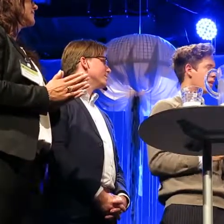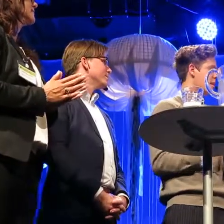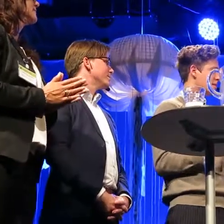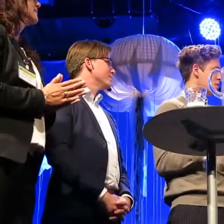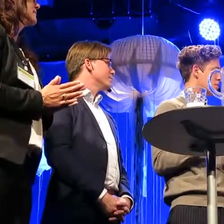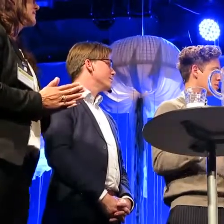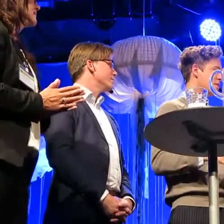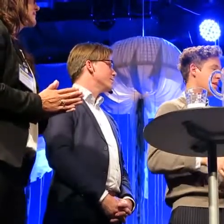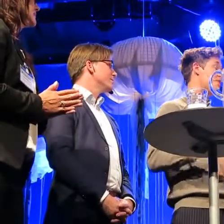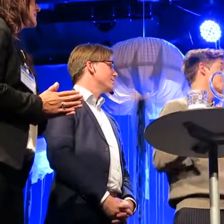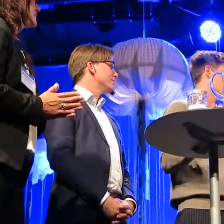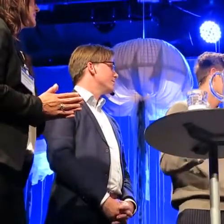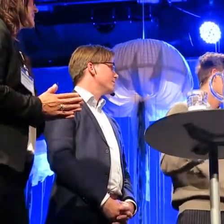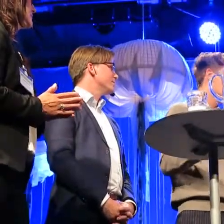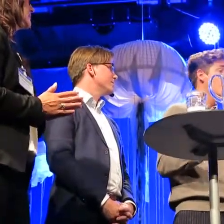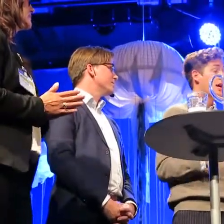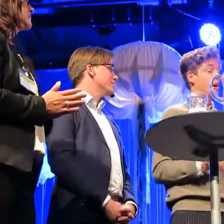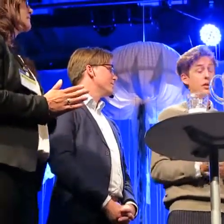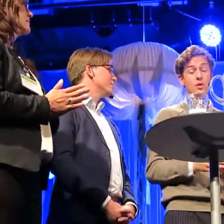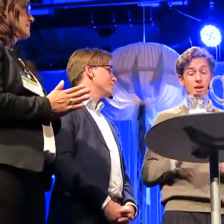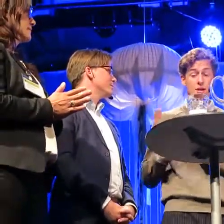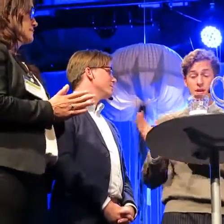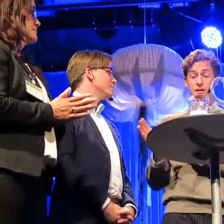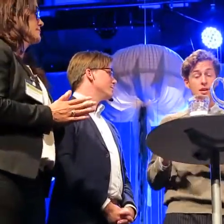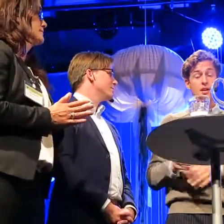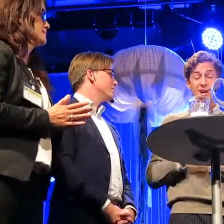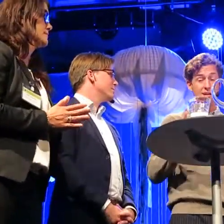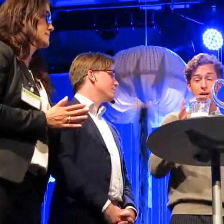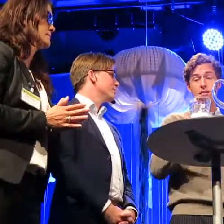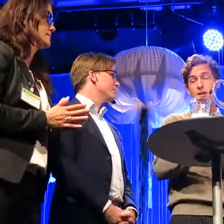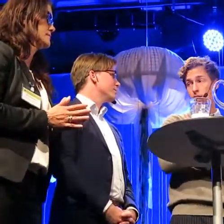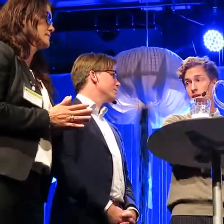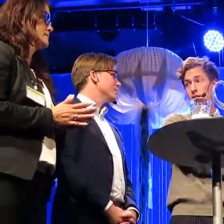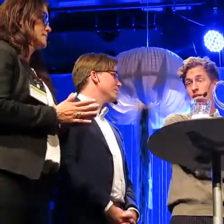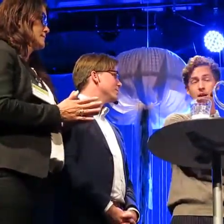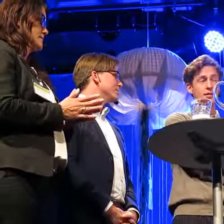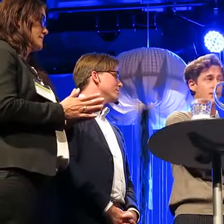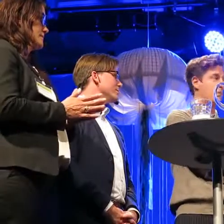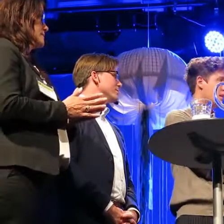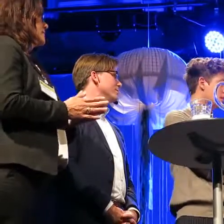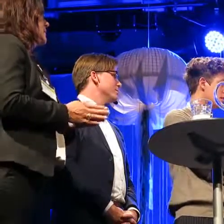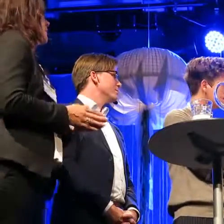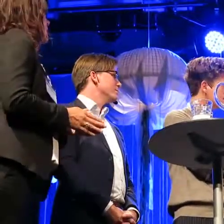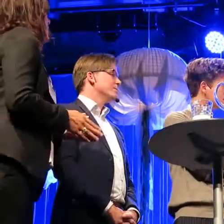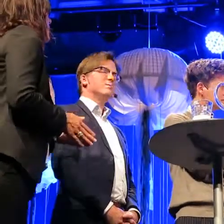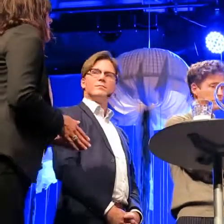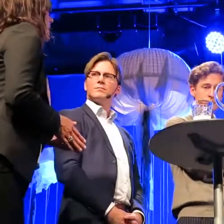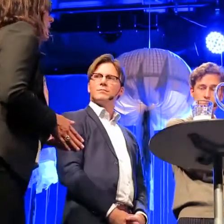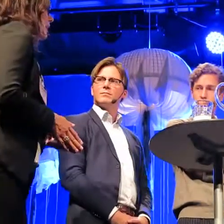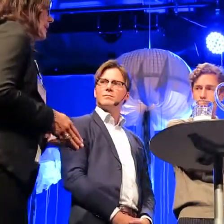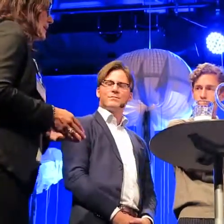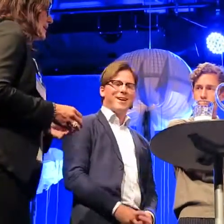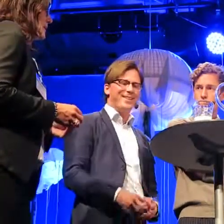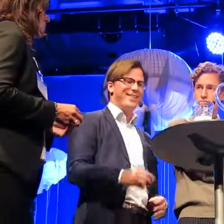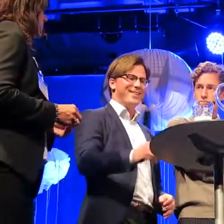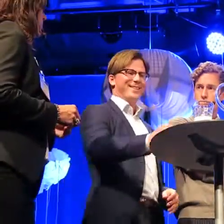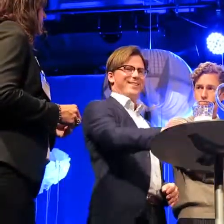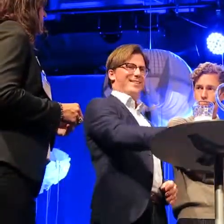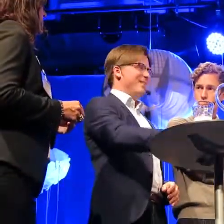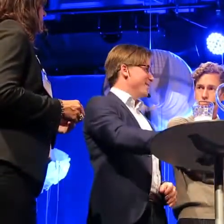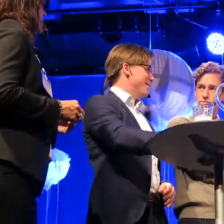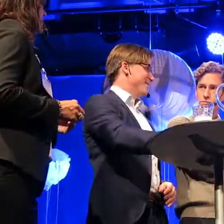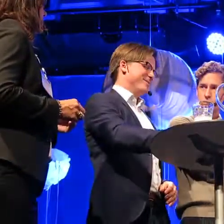en jättegränsdragningsproblematik. Det finns redan nu. Jag tror att inriktningen är helt rätt. Inriktningen är helt rätt. Är partiet också för?